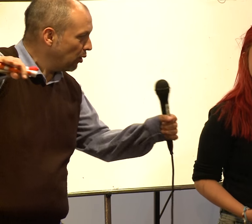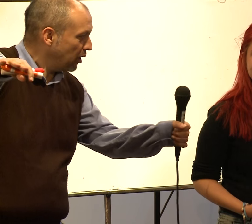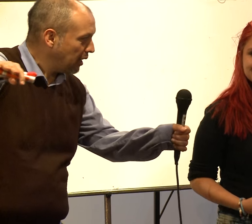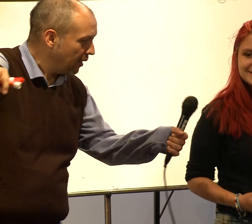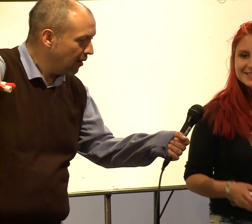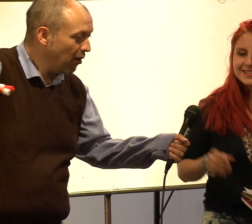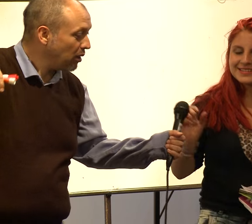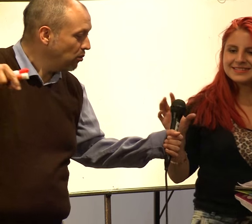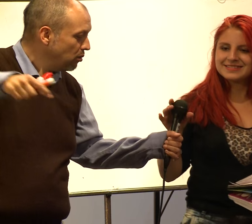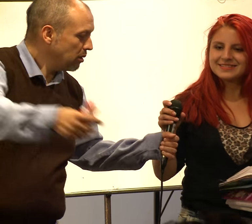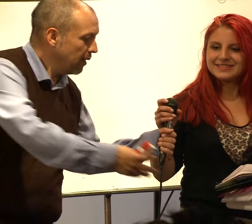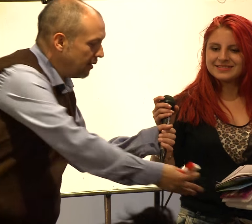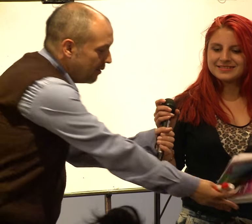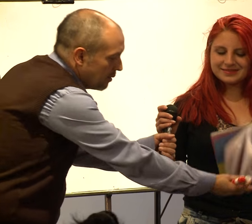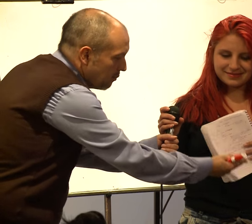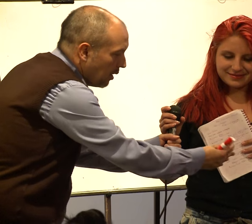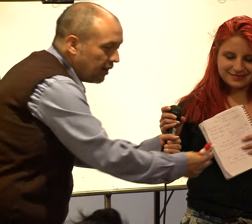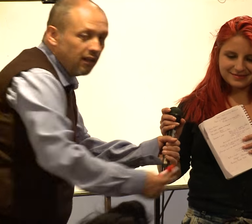vamos.